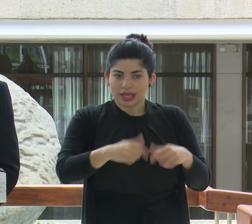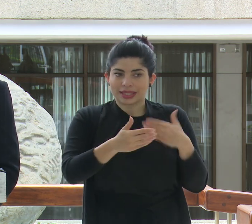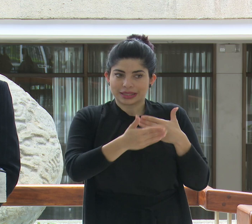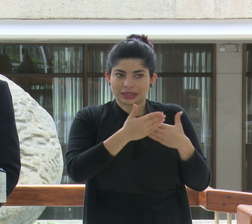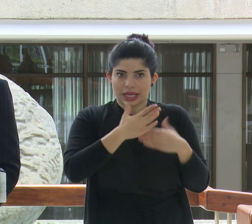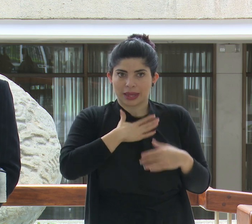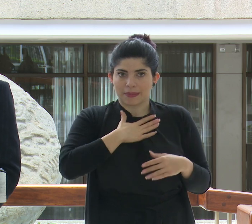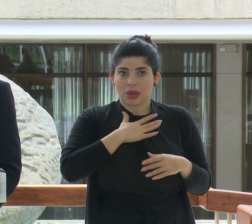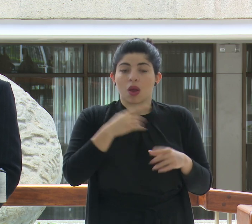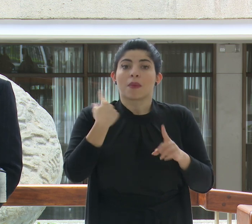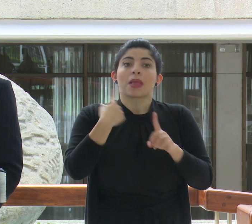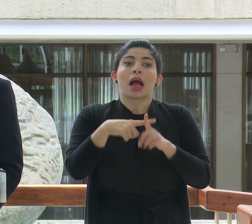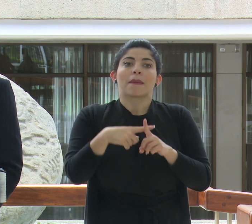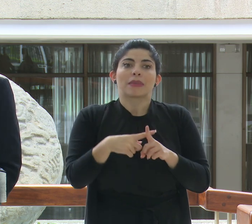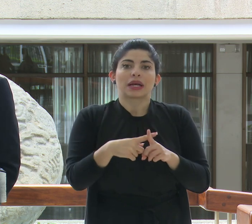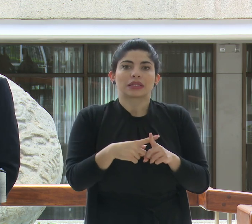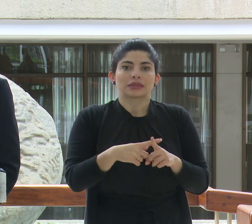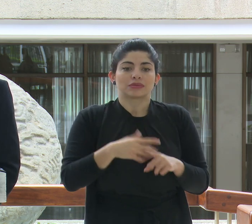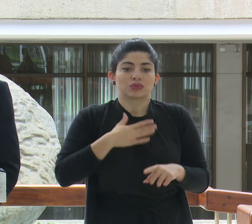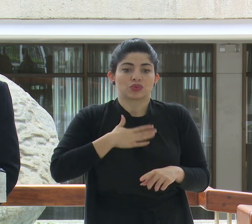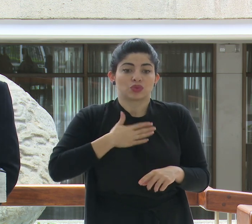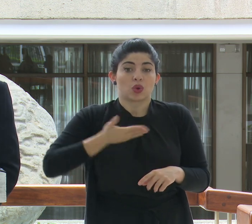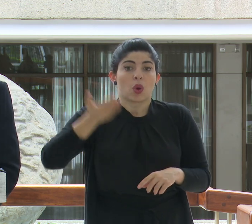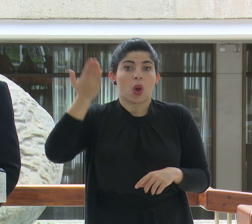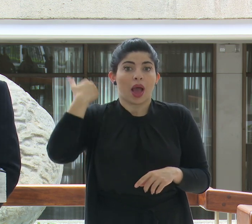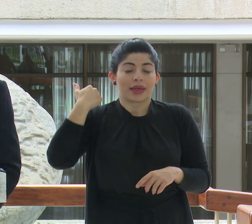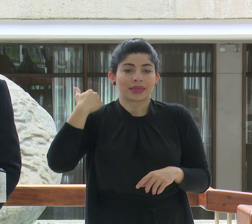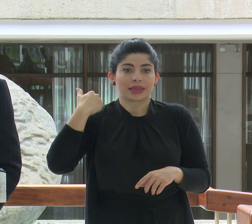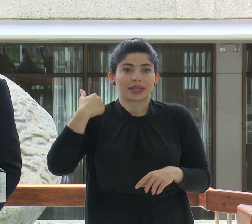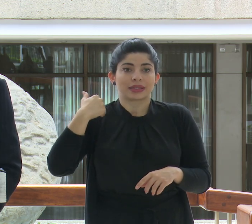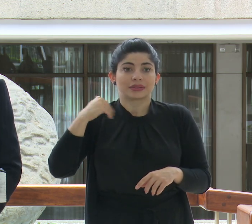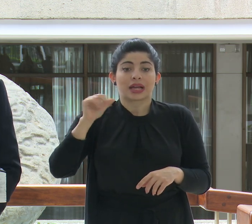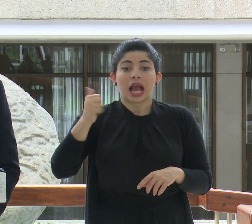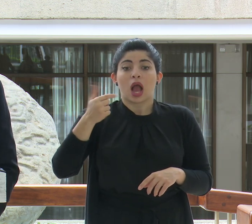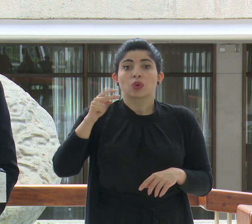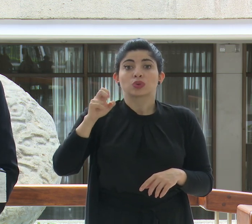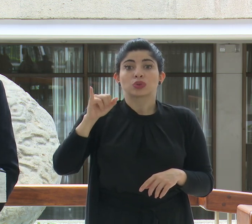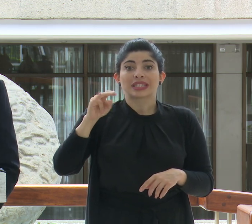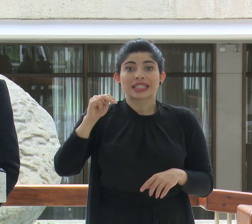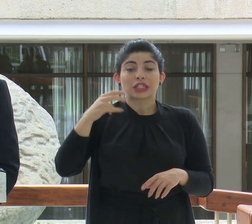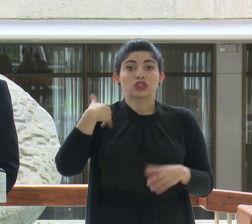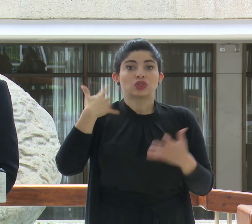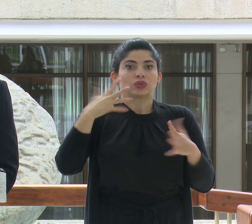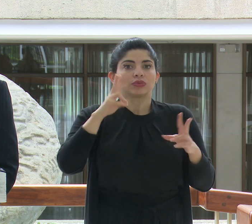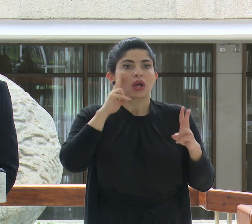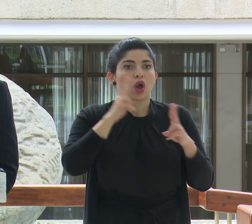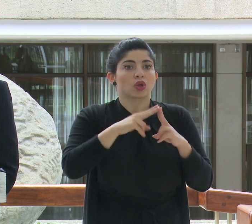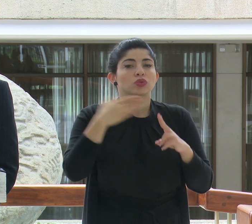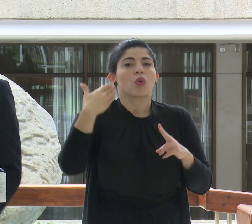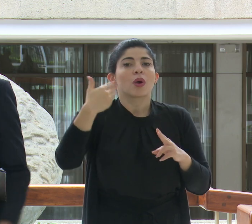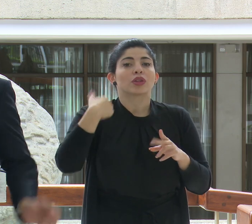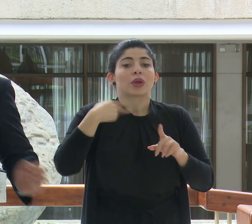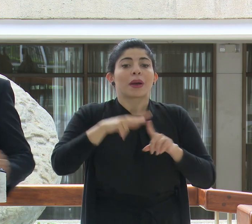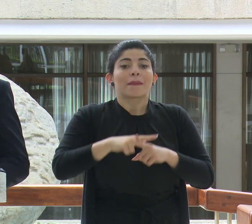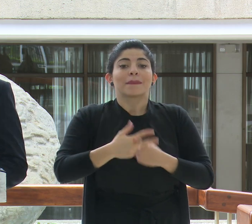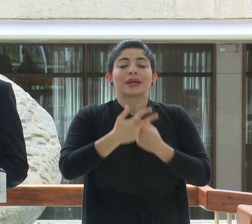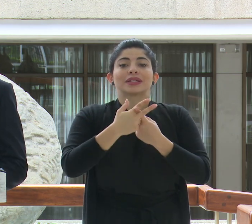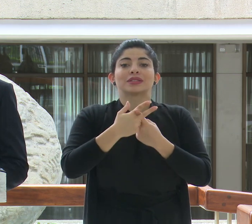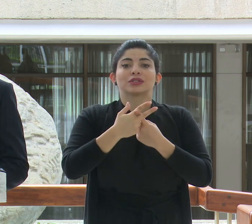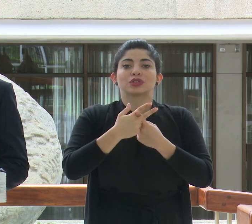de mi persona. Además que yo antes, incluso yo a don Agustín lo conocí cuando empezamos la